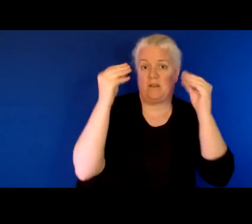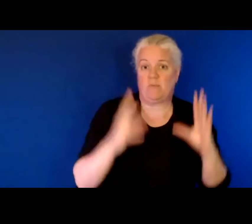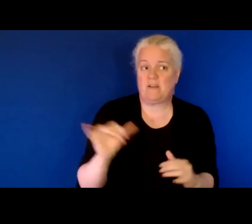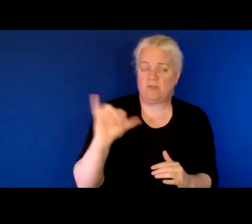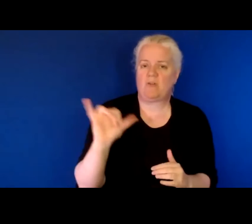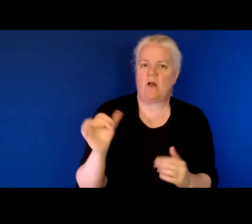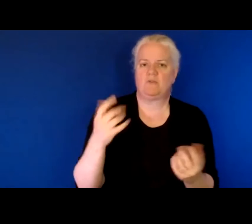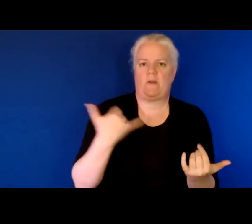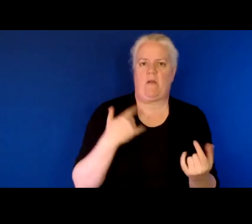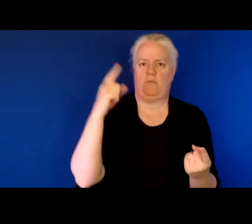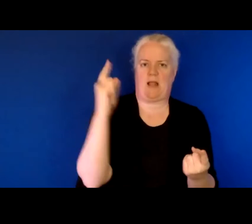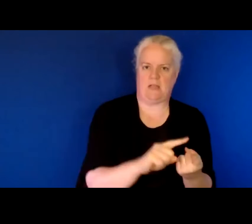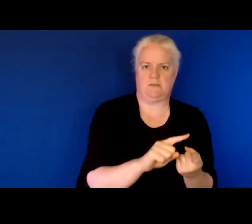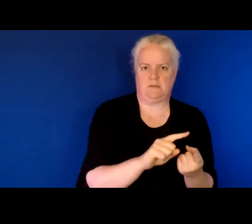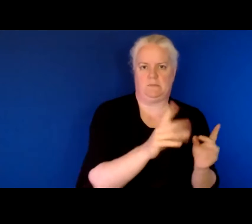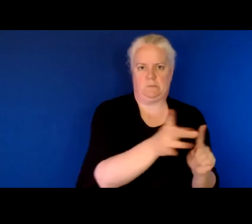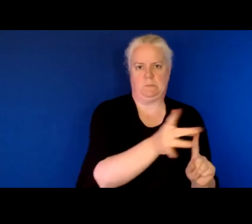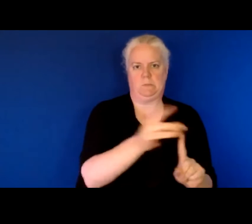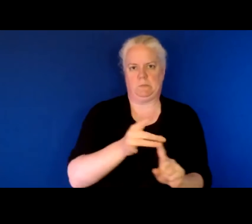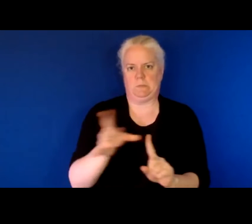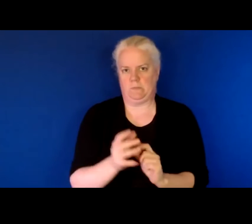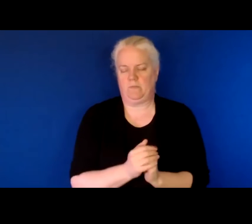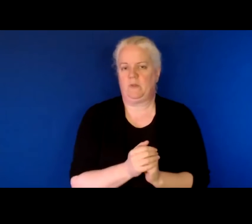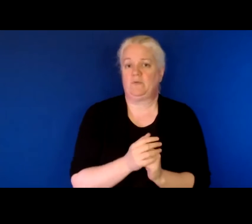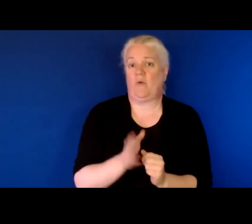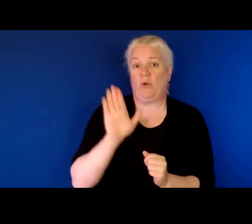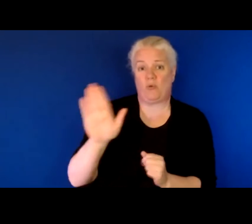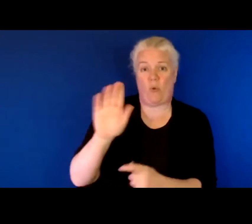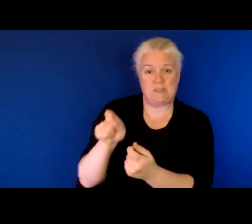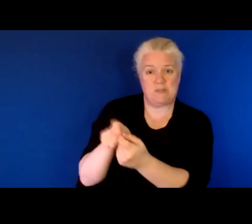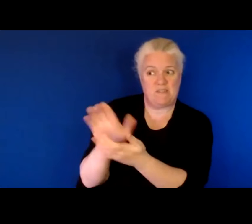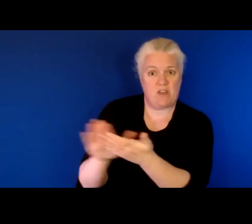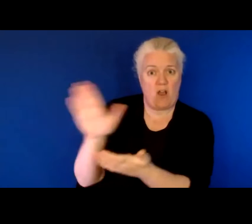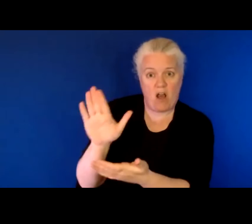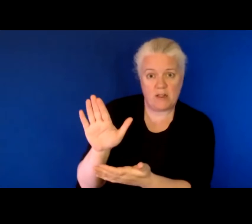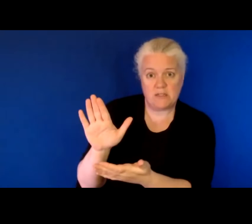一般呢现在大部分的学校，公立学校是纽约